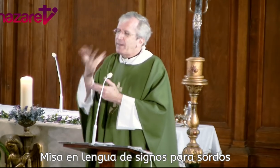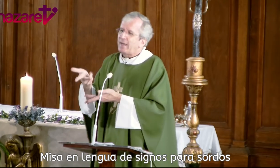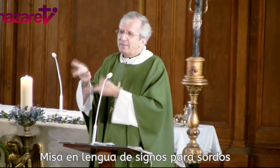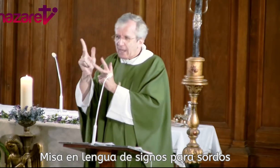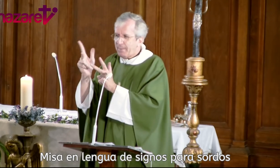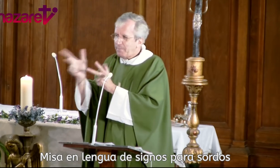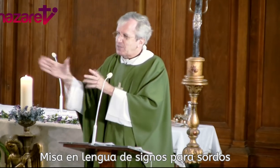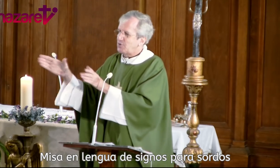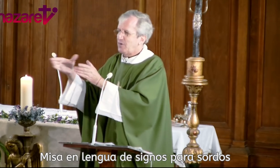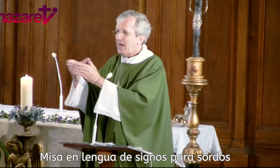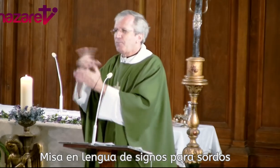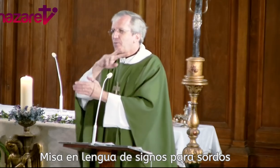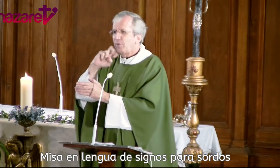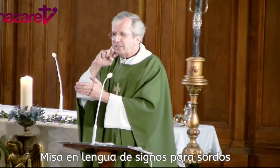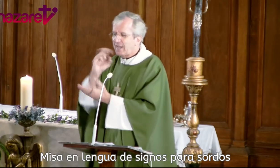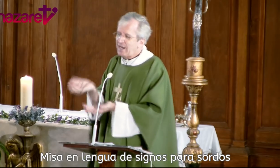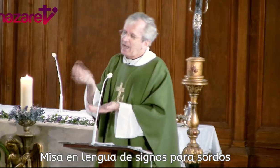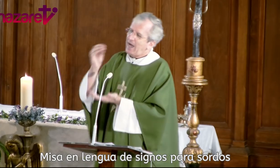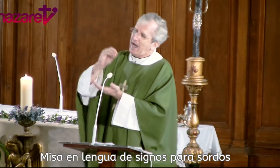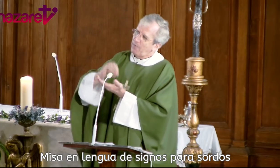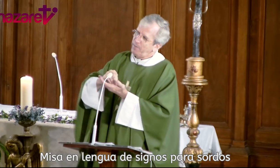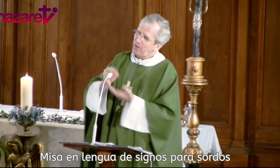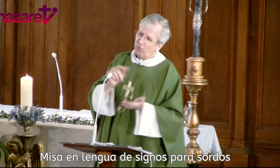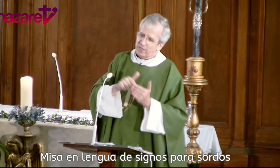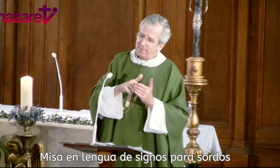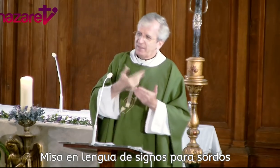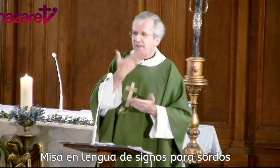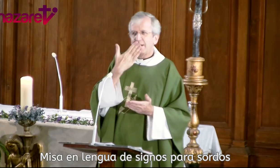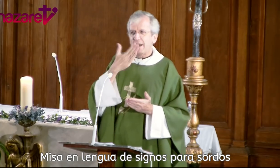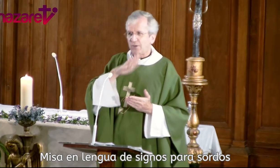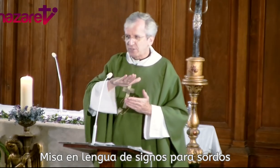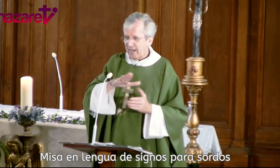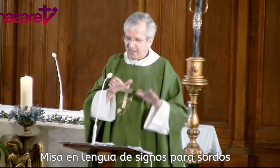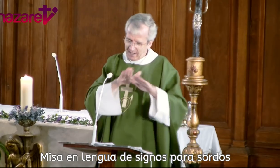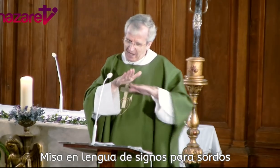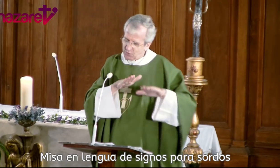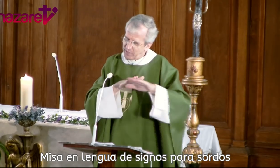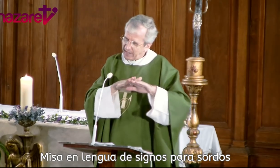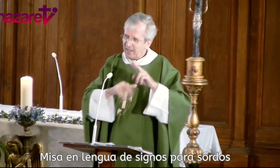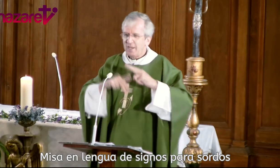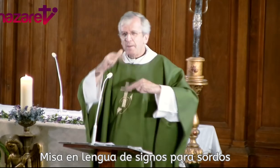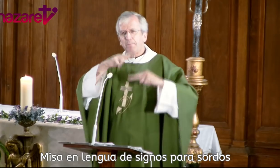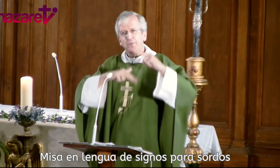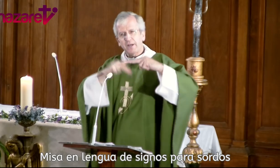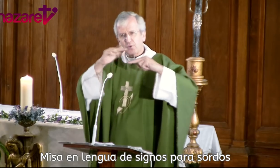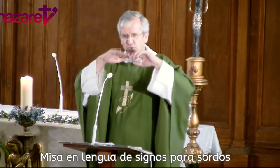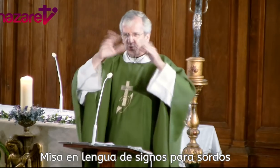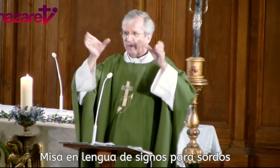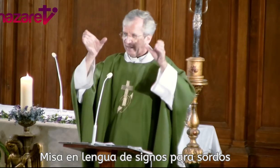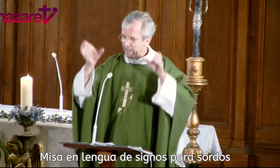de Dios para dar permiso al pueblo de Israel a volver otra vez a Jerusalén, a su tierra, poder reconstruir el